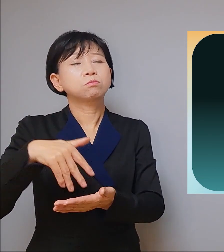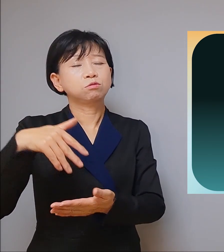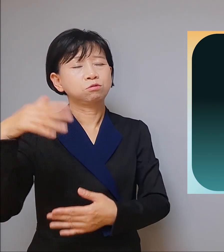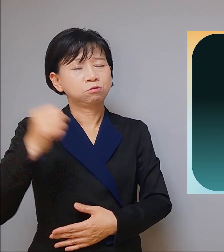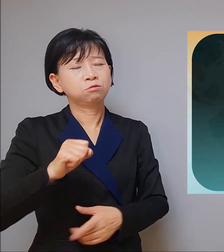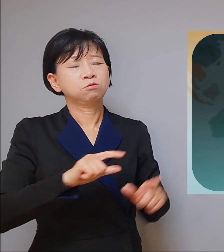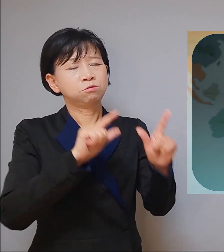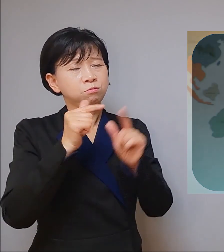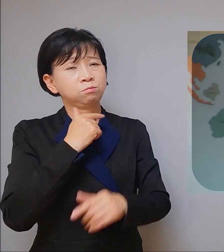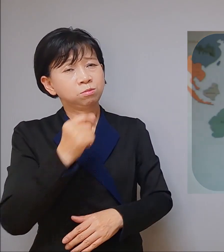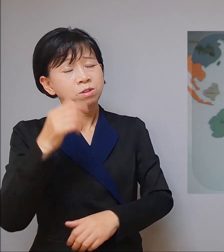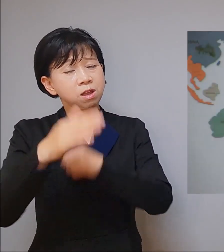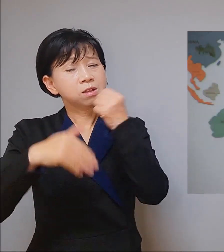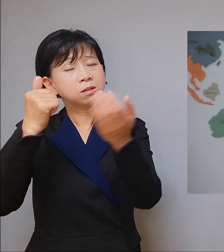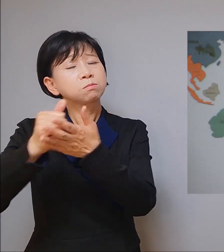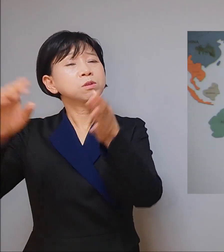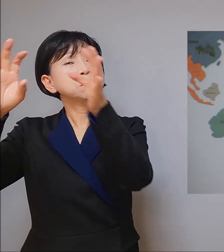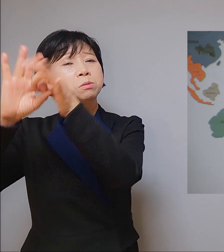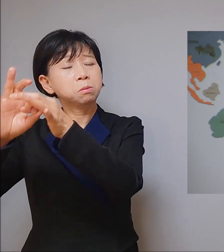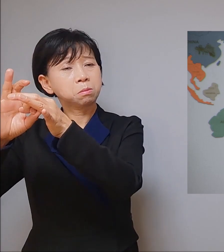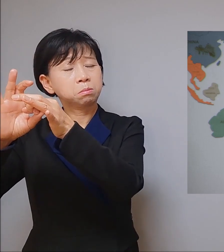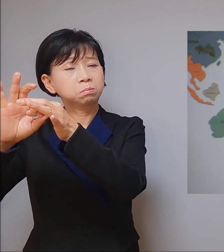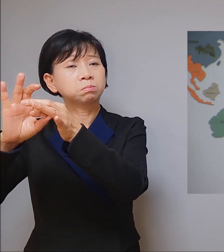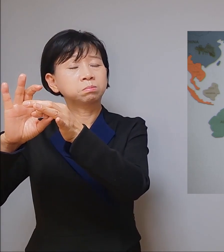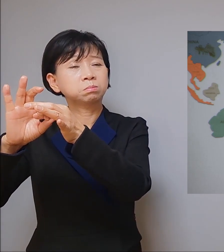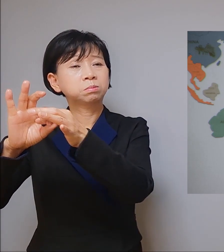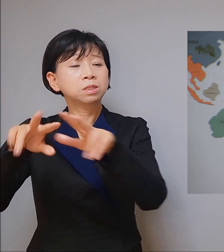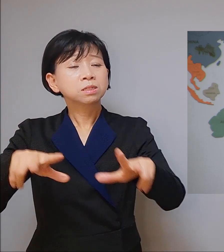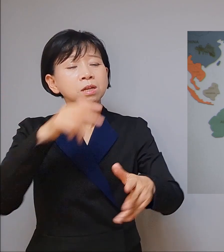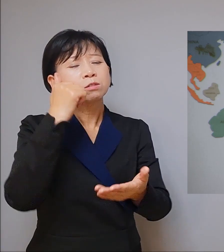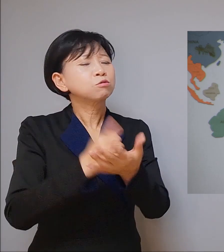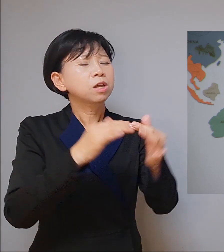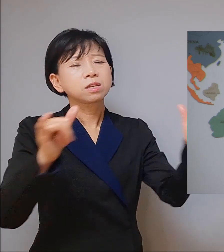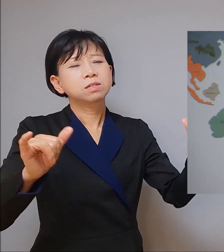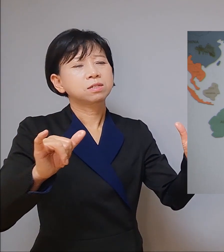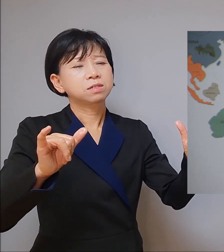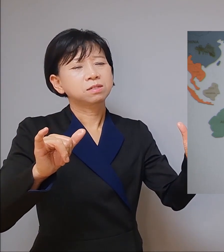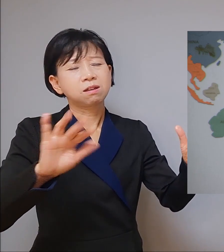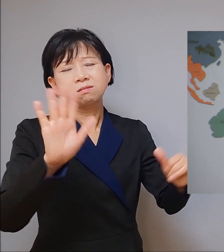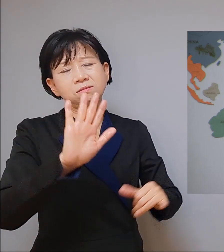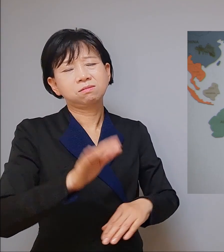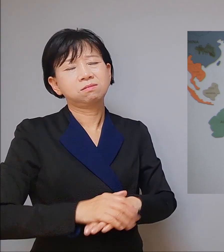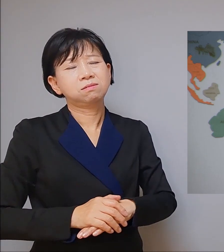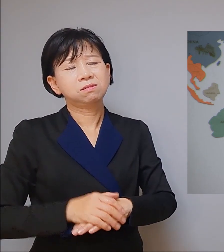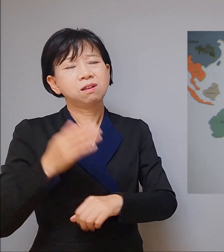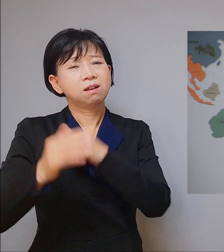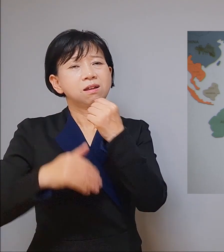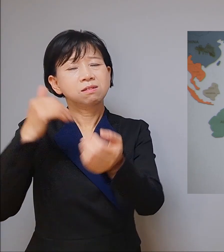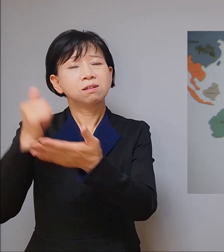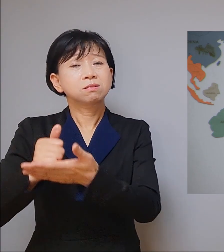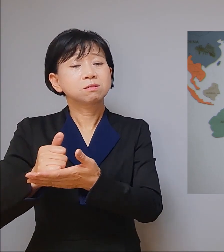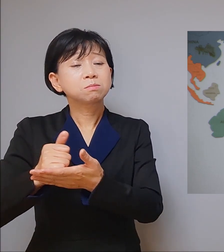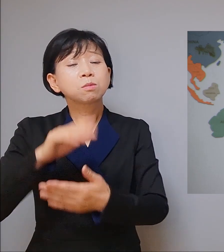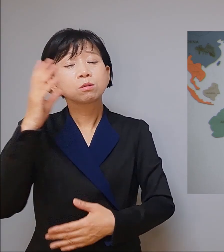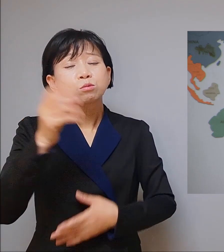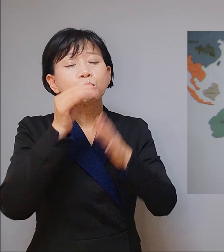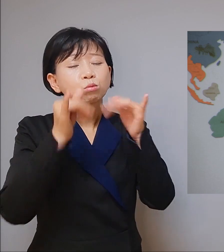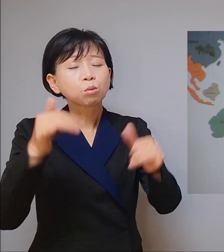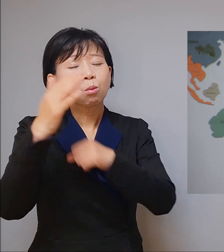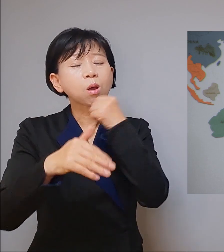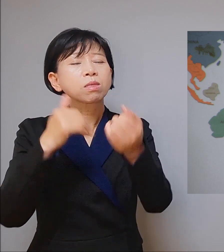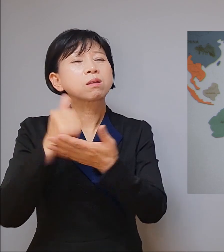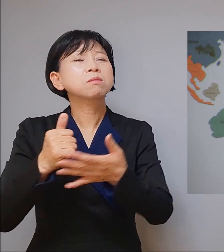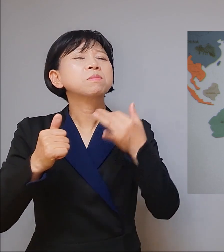원하십니다. 하나님께 속하게 되면 하나님이 우리를 더 이상 죄인으로 보지 않으십니다. 하나님은요, 우리를 성도로 그리고